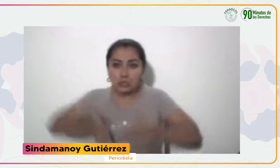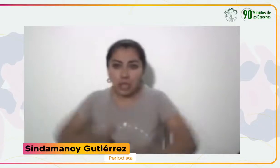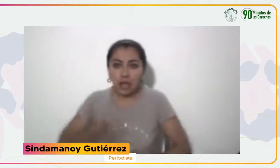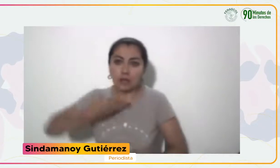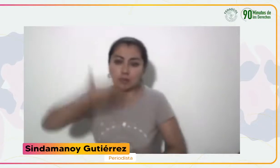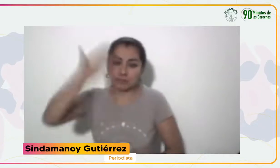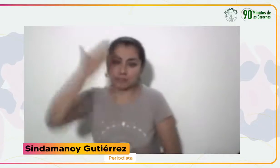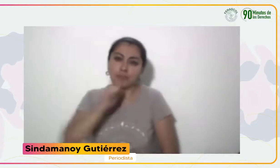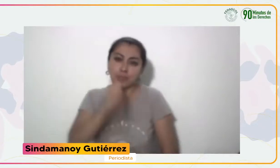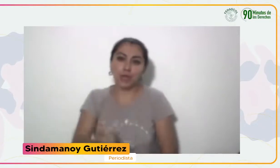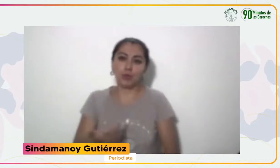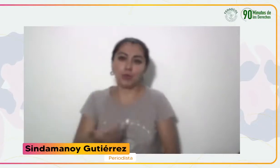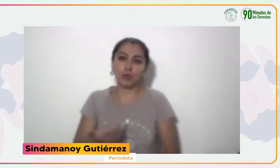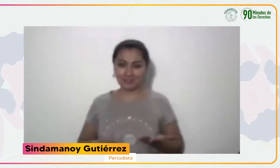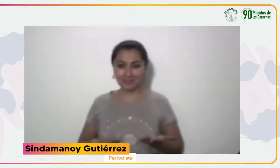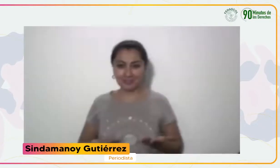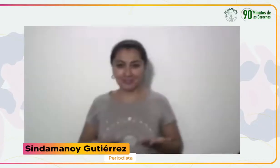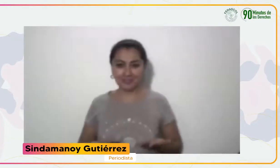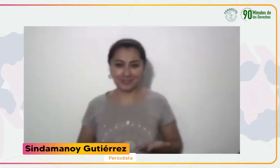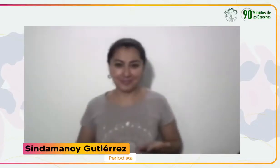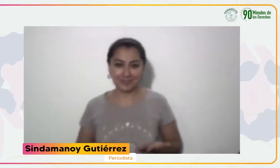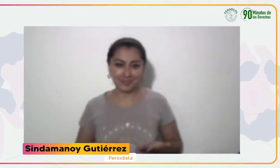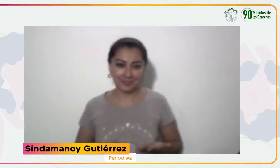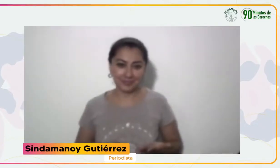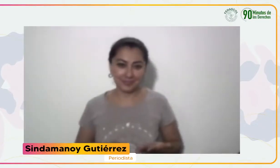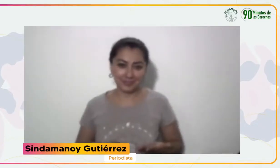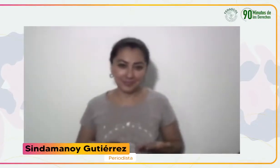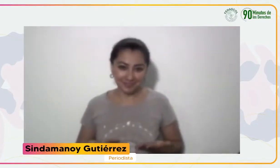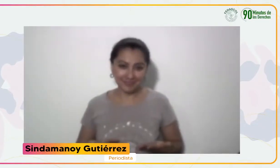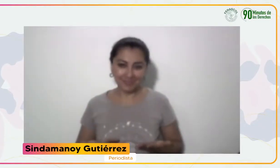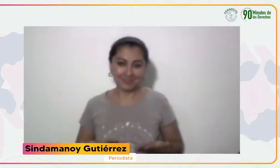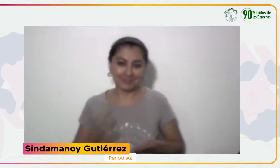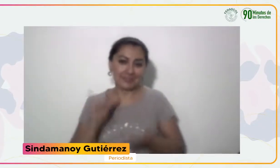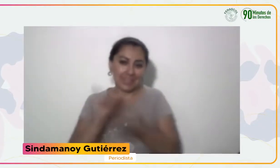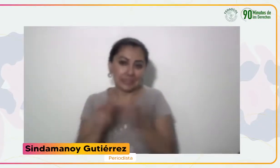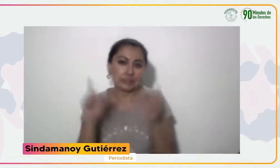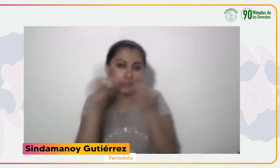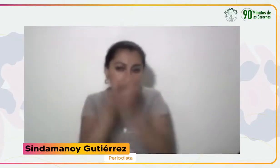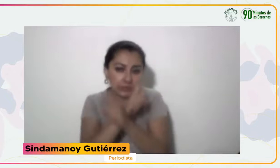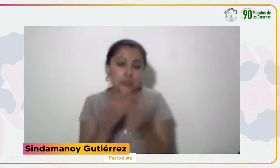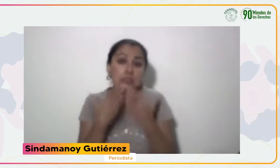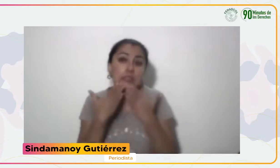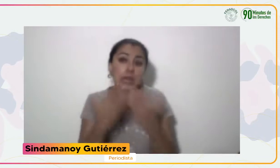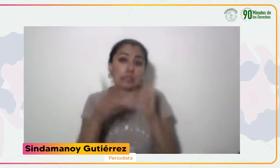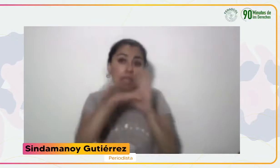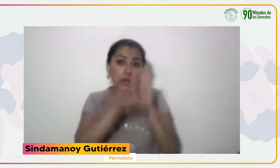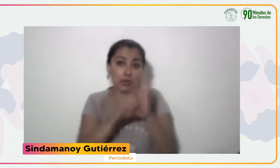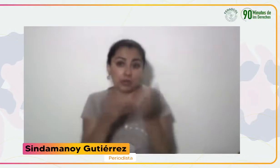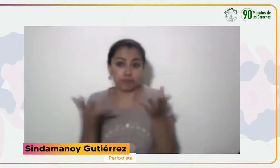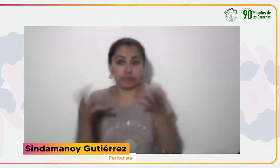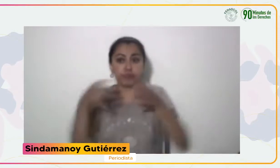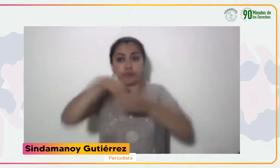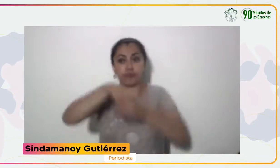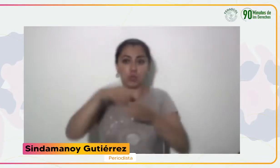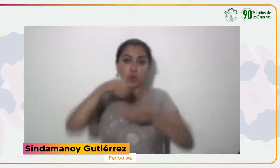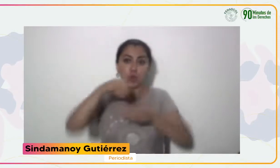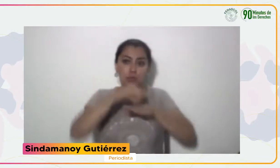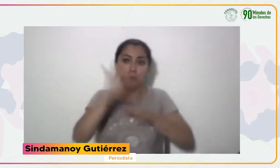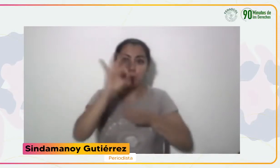a nosotros nacimos en Colombia, porque ellas sufren algo mucho más fuerte que nosotras en este país. Entonces, de reflexionar y